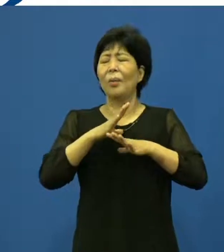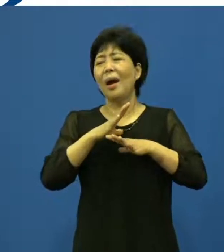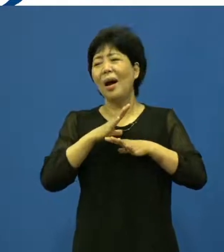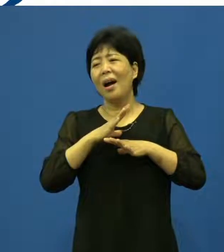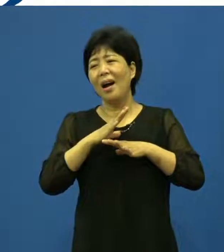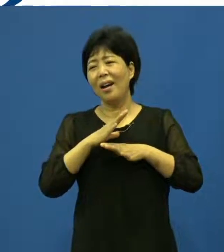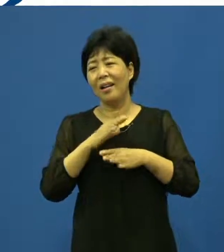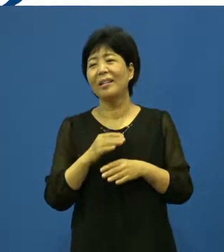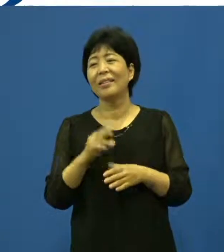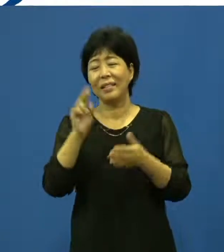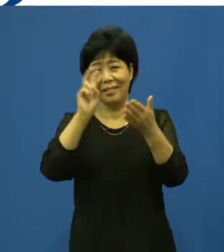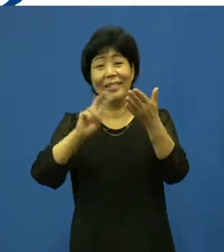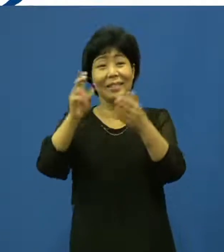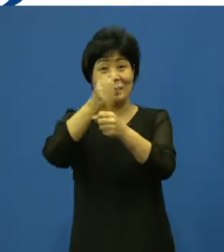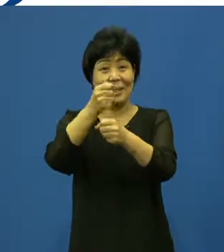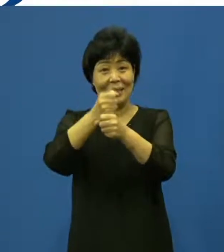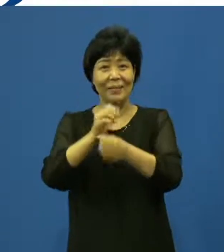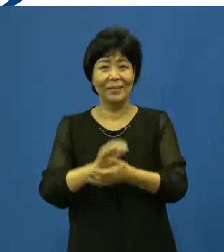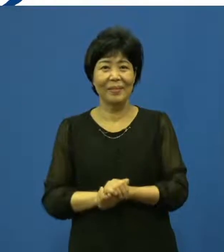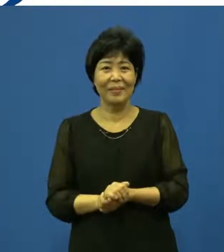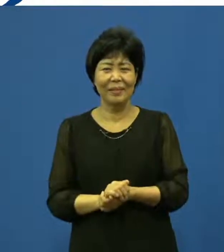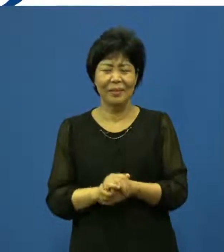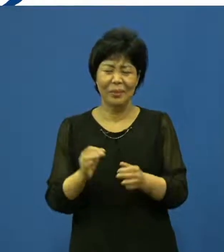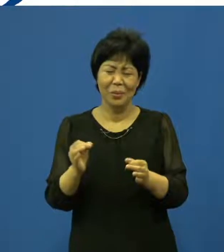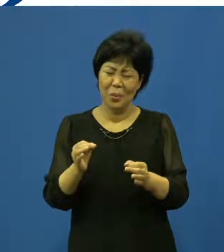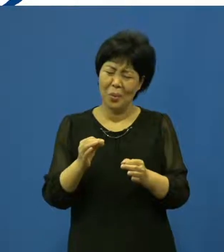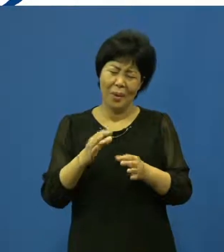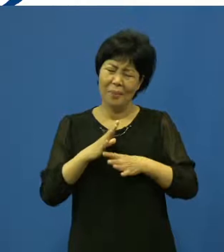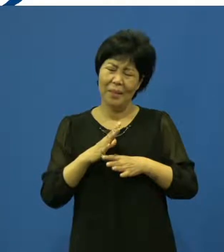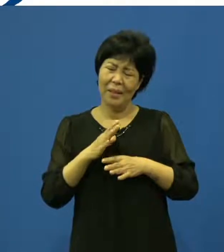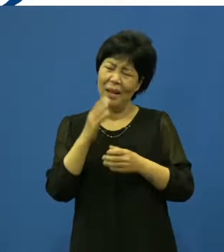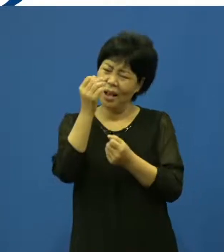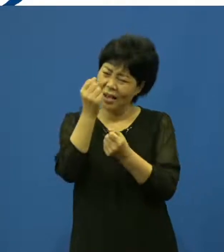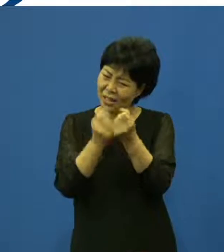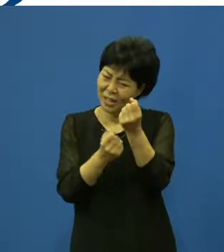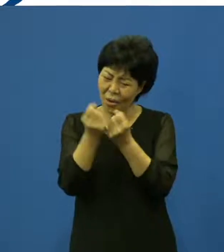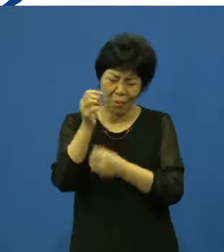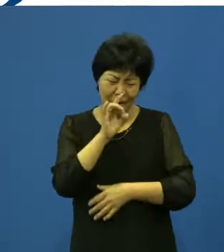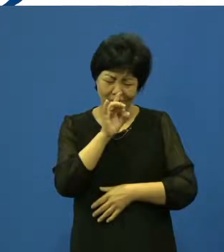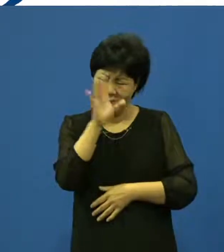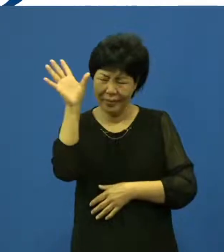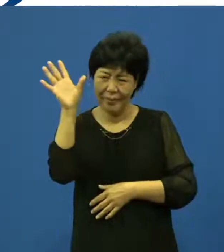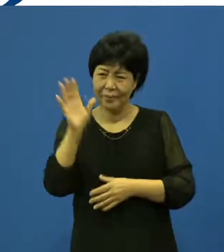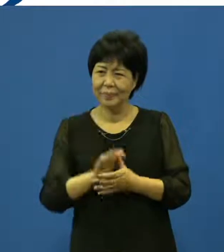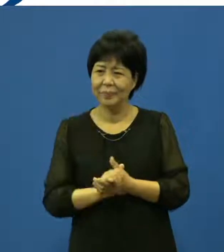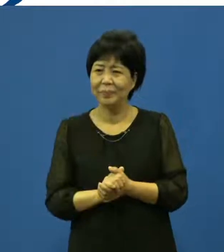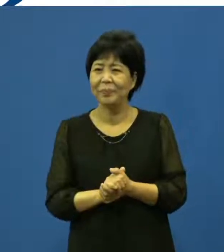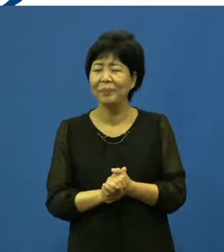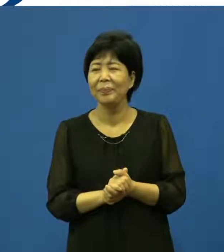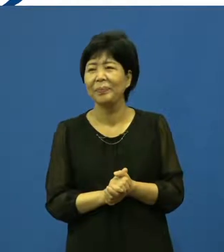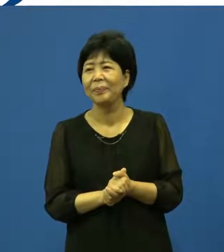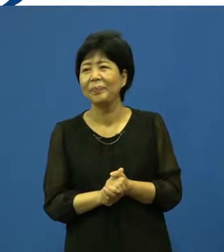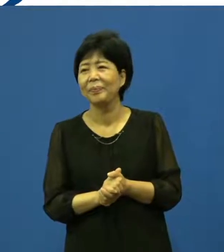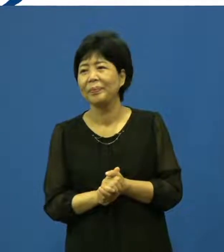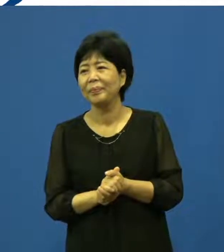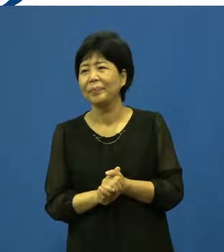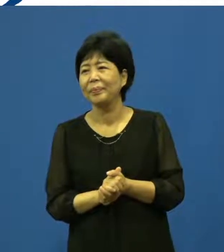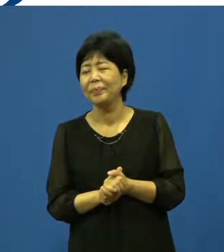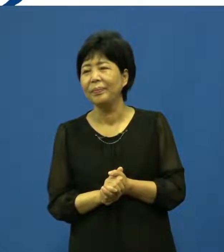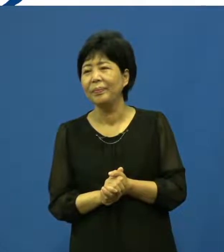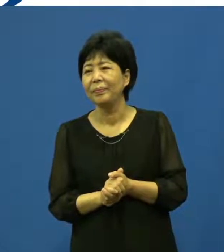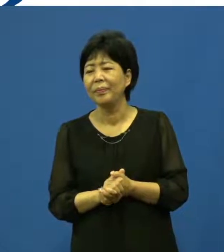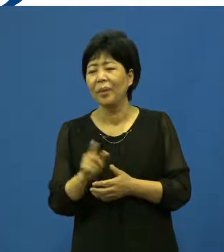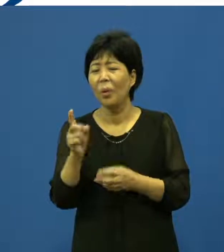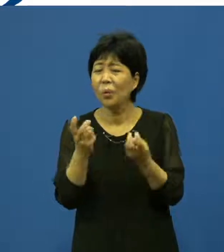표현이 놀라운이라고도 할 수 있지만 설명할 수 없는 그런 것이죠.